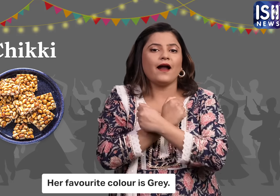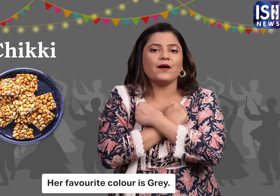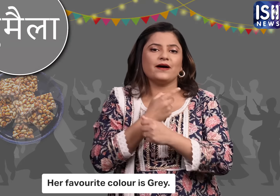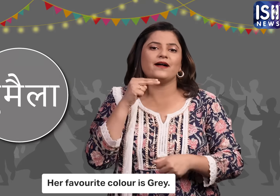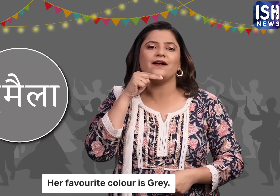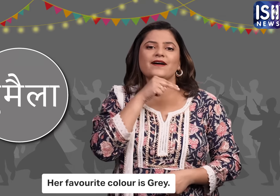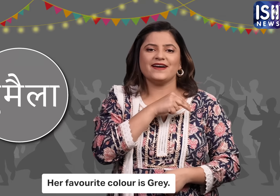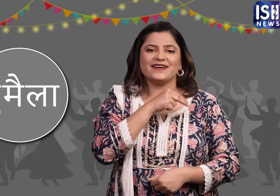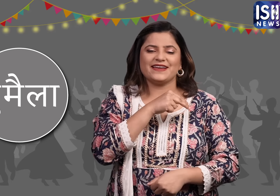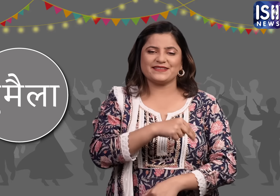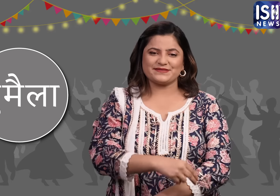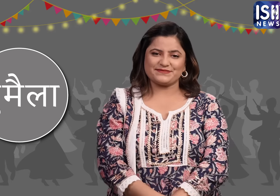है।